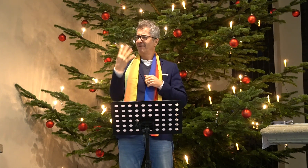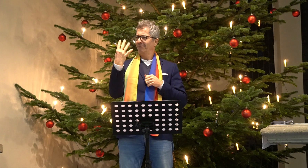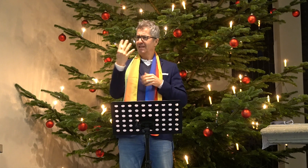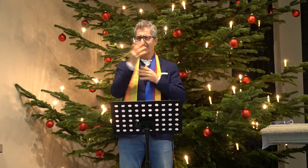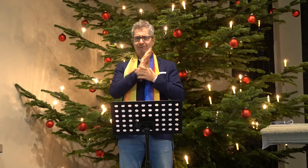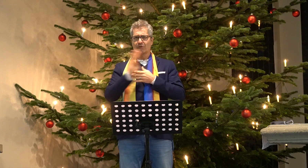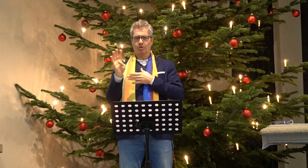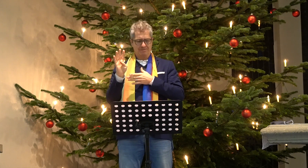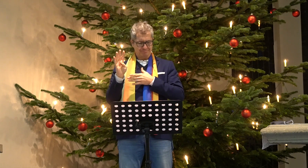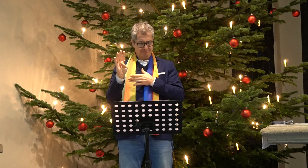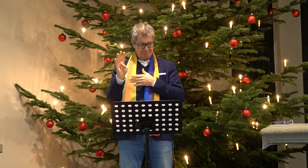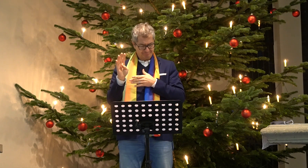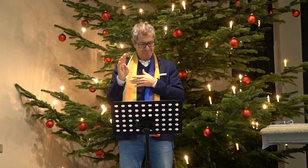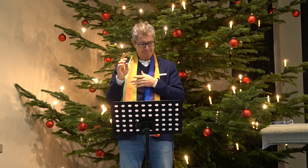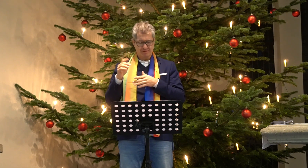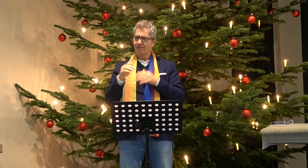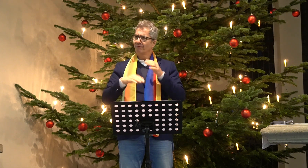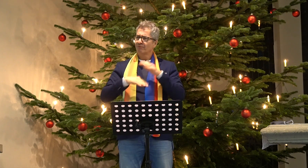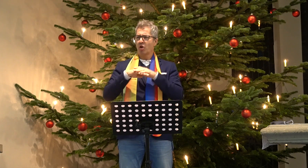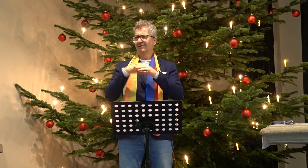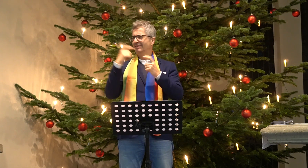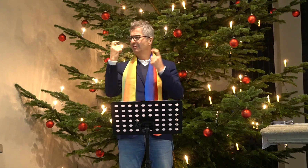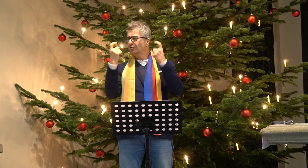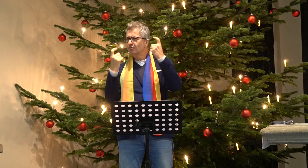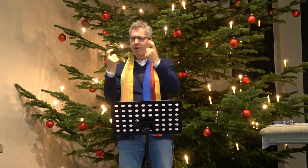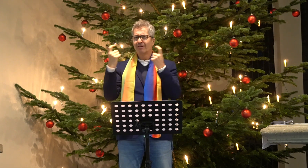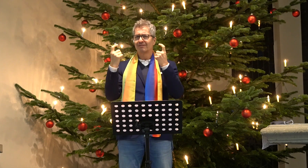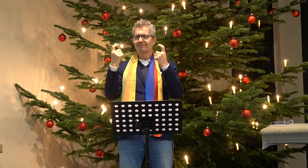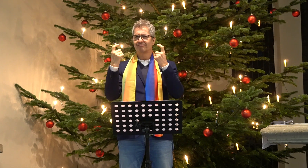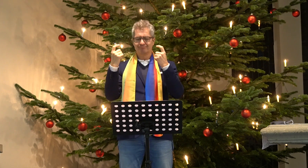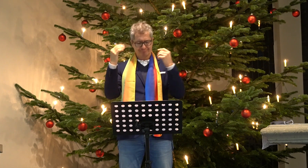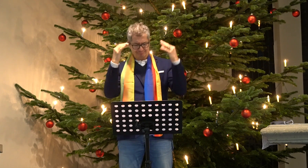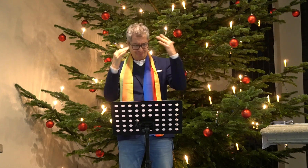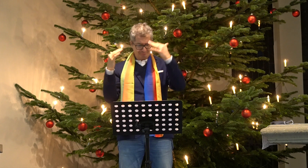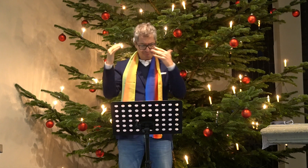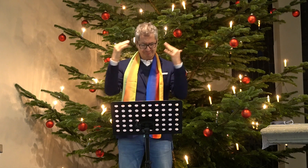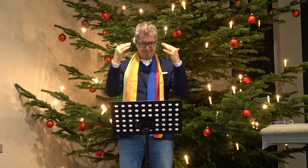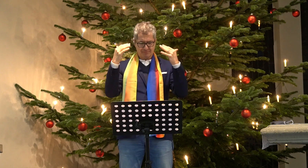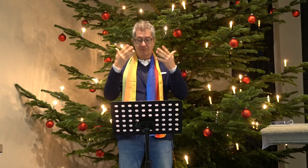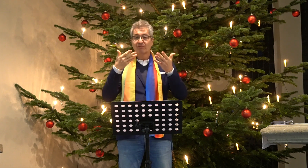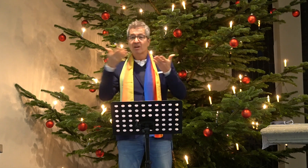Wir haben vier Wochen voller Sorge und Fragen